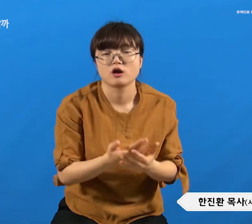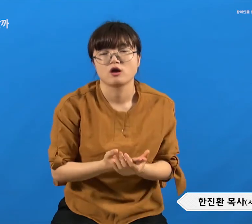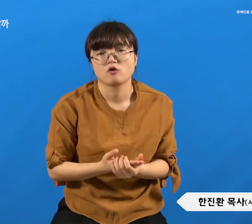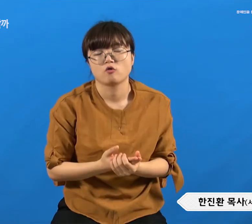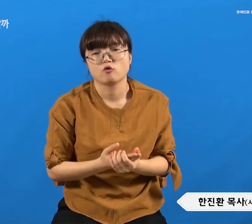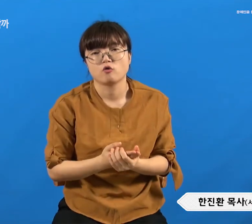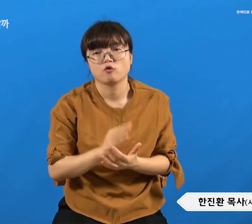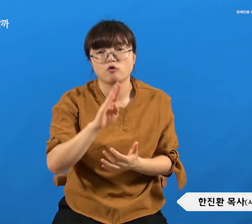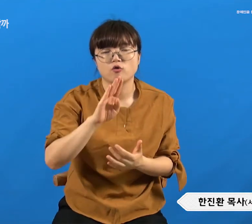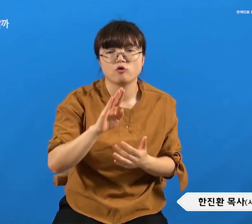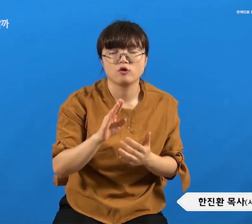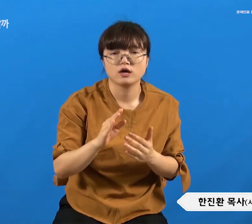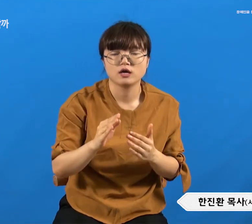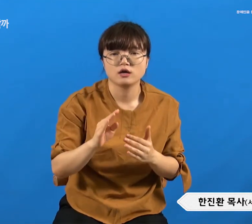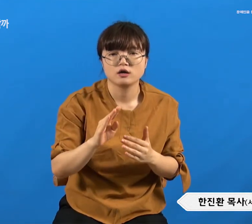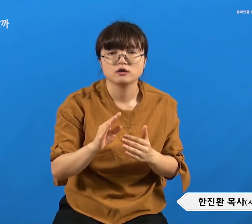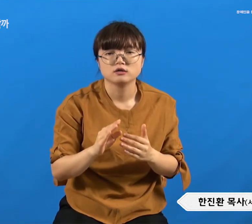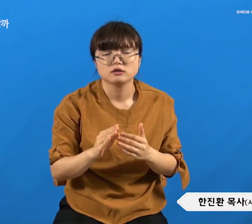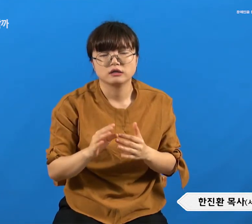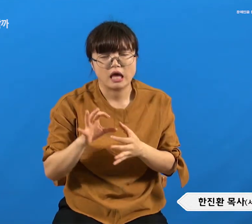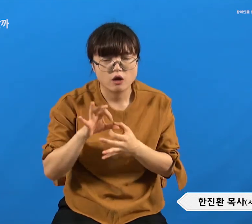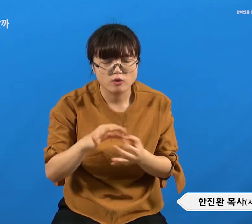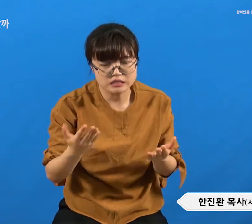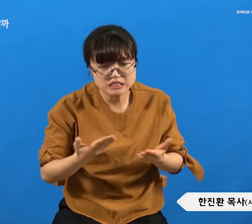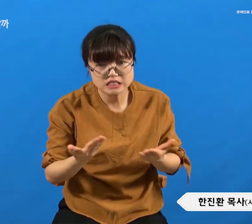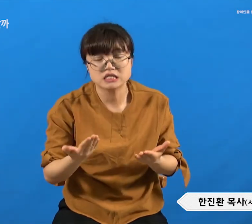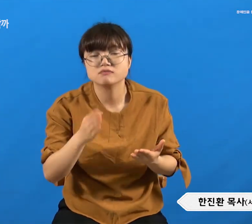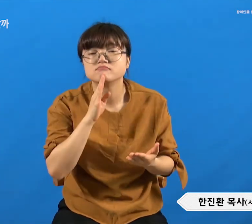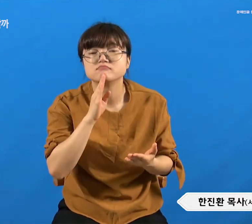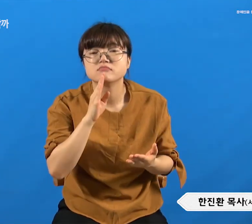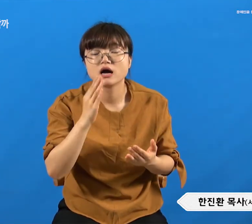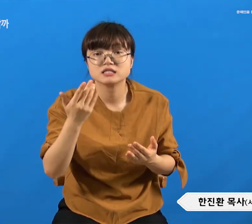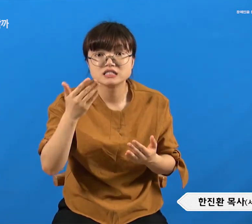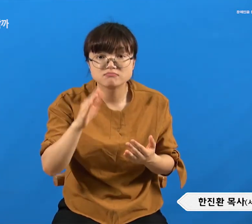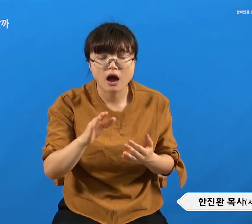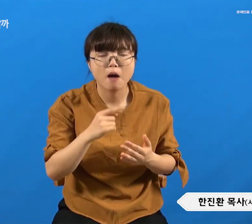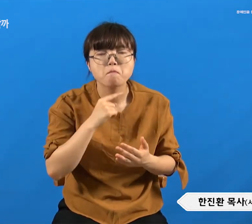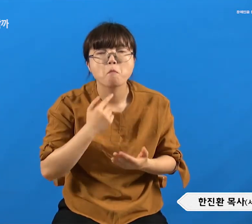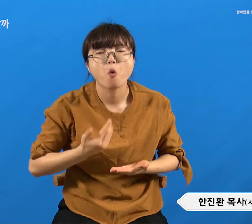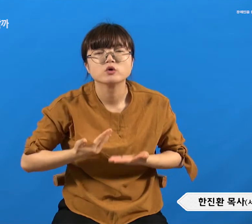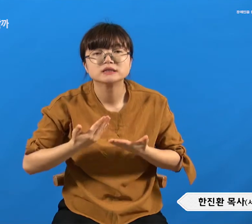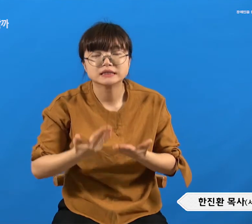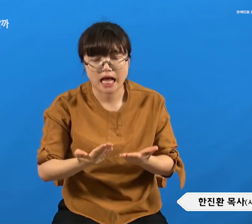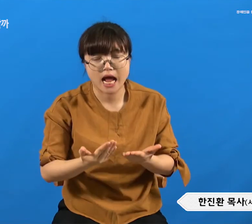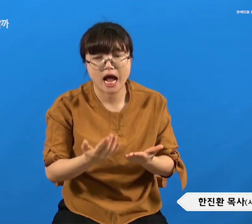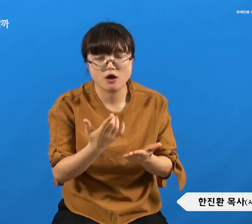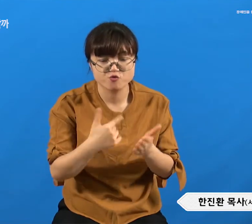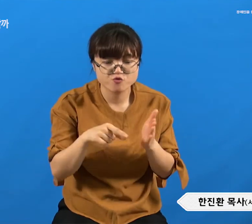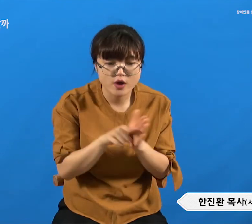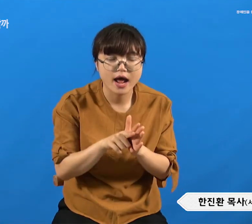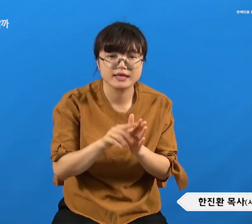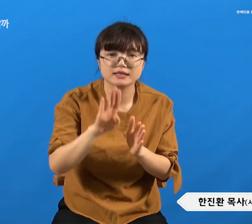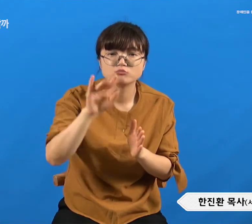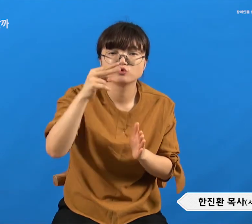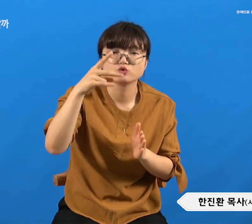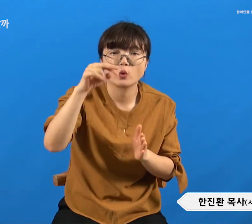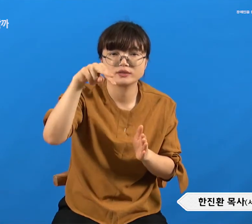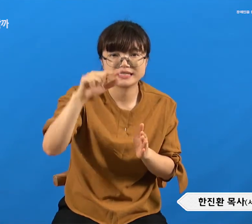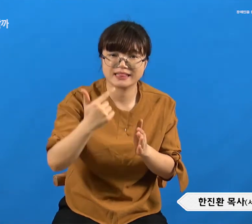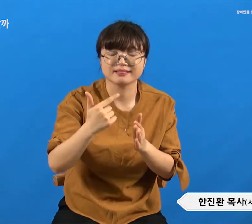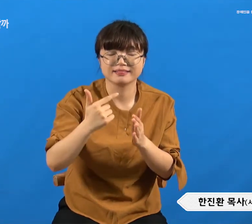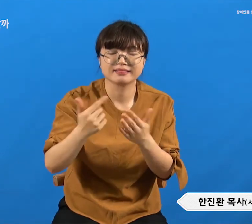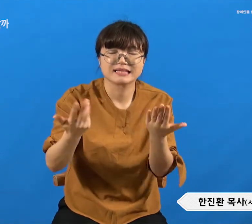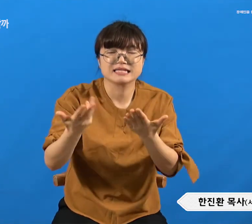부동산 개발업에도 계속 종사하기는 하지만은 이제 그것은 봉사하는 삶을 위한 하나의 도구일